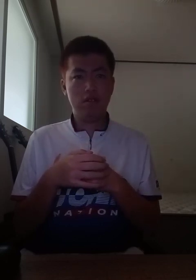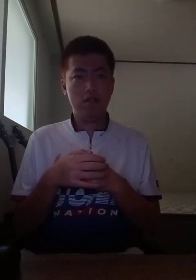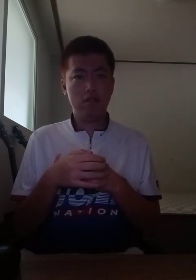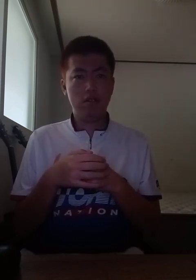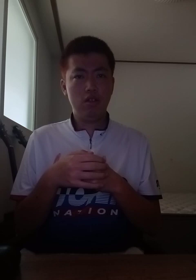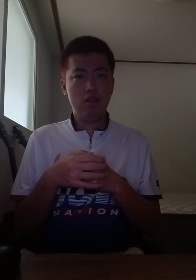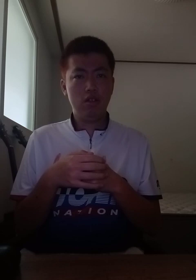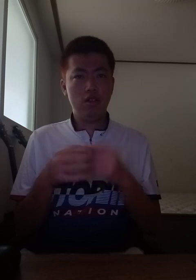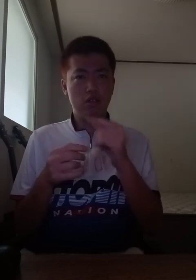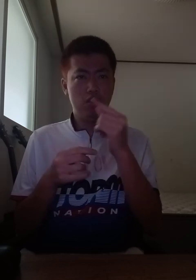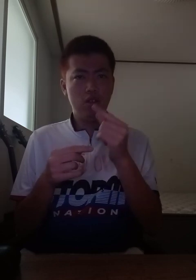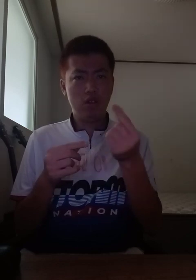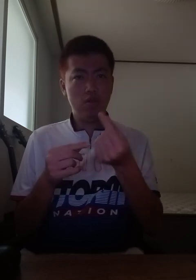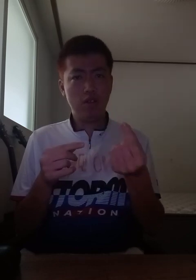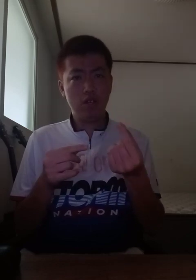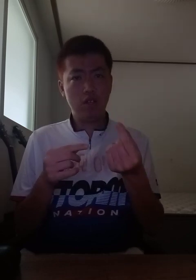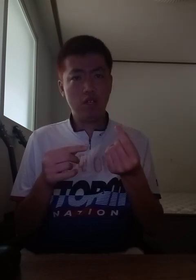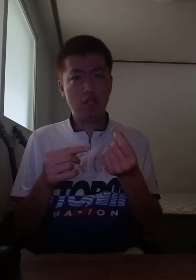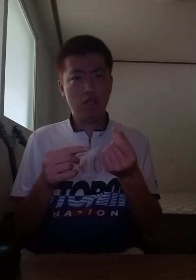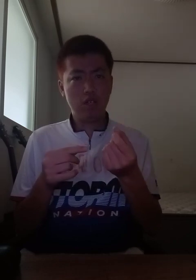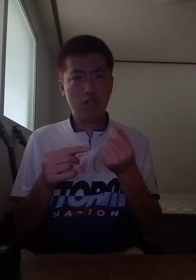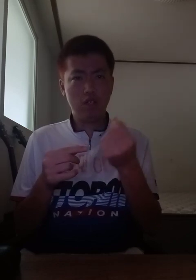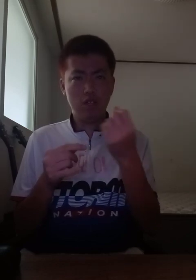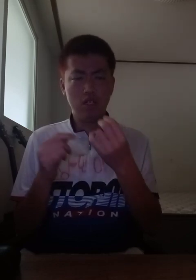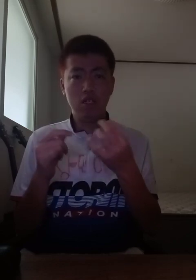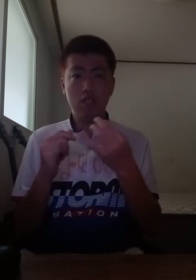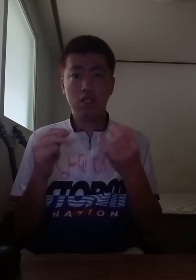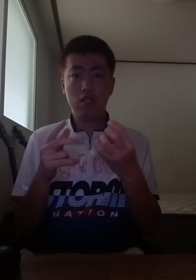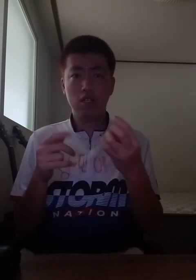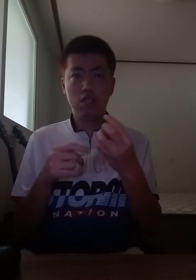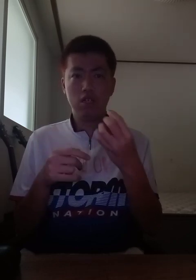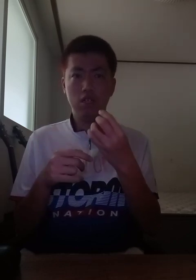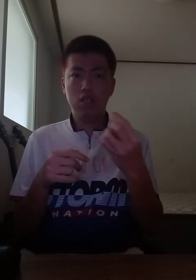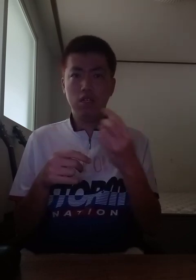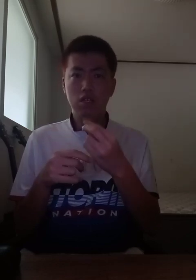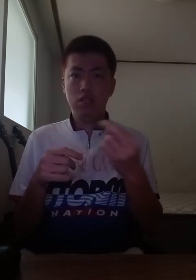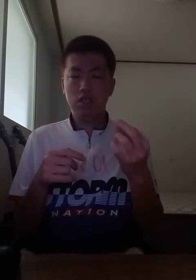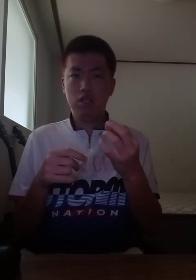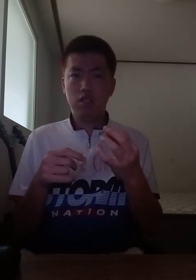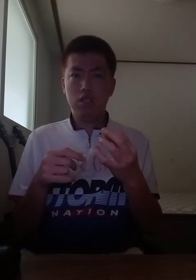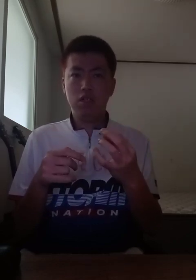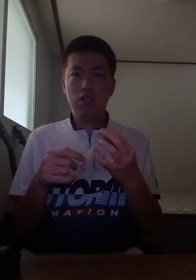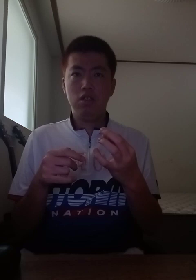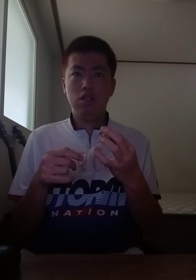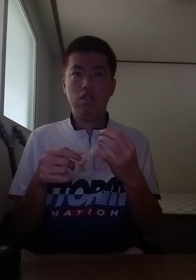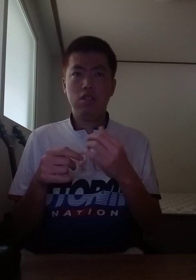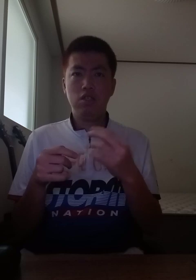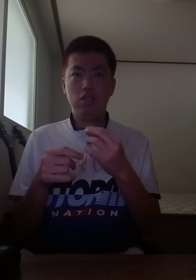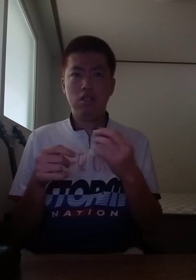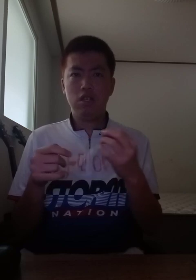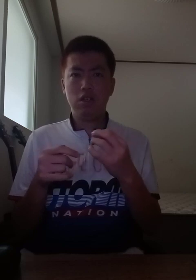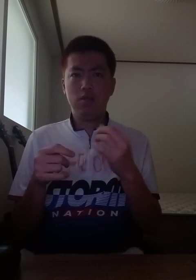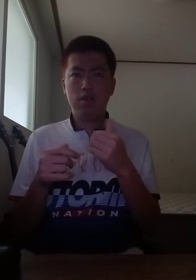이 소세지 껍데기에서 올해 6월 27일까지 유통기한이라고 적힌 거에 나온 거 보니까 비교적 최근에 버려졌다는 걸 알 수가 있습니다.